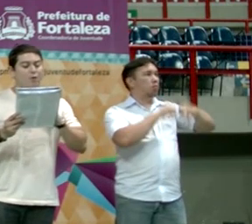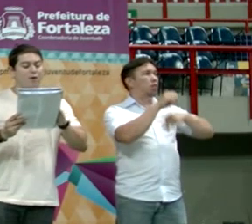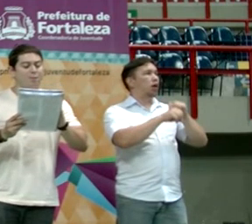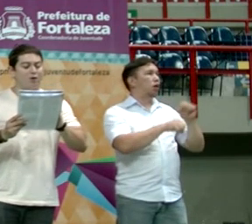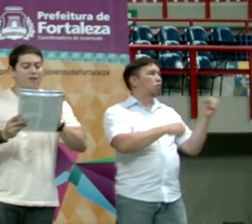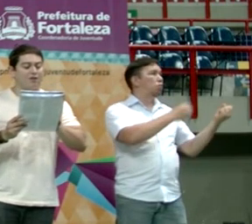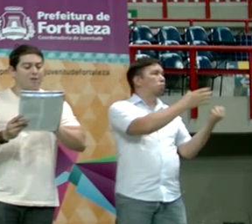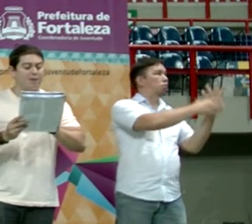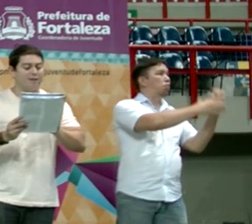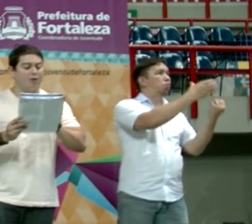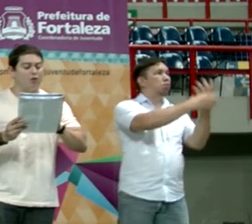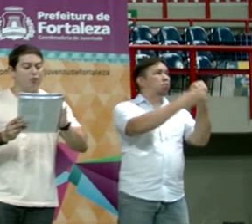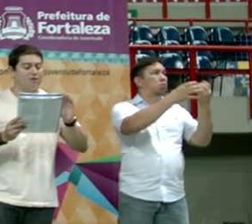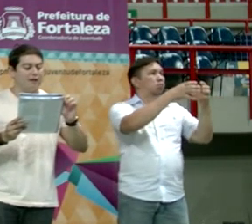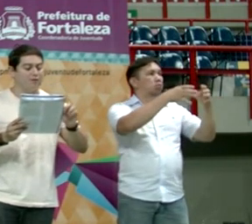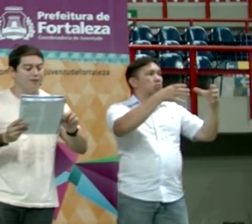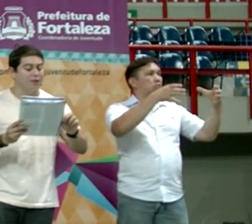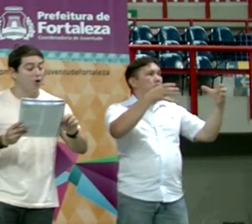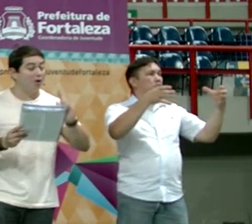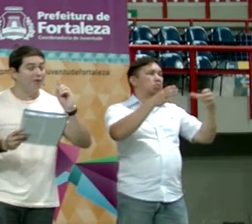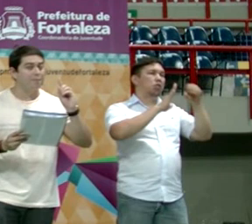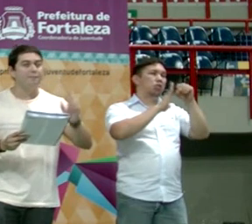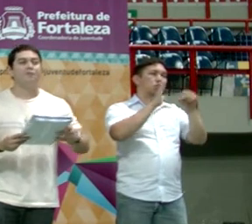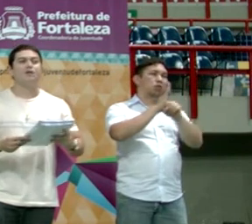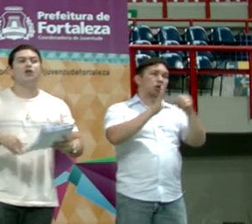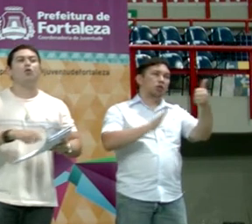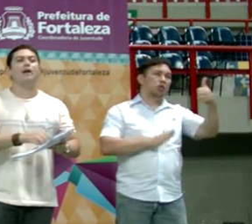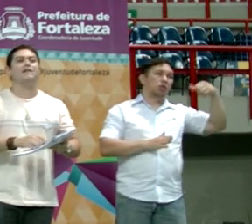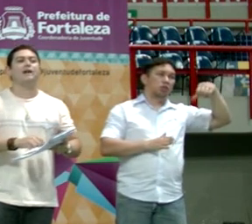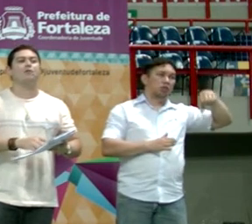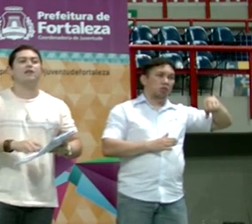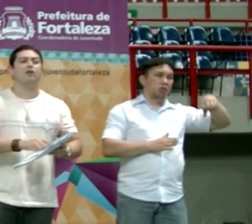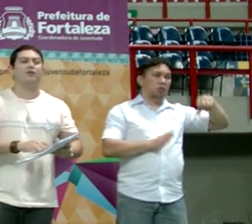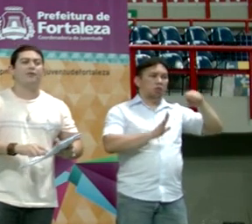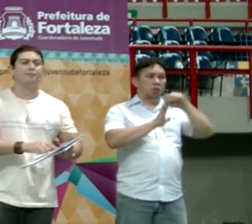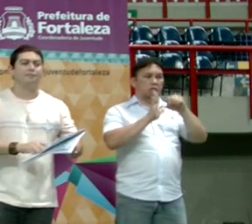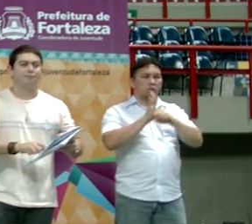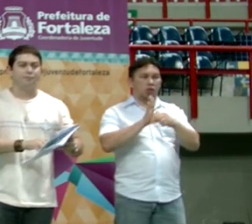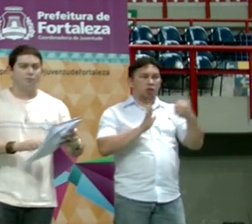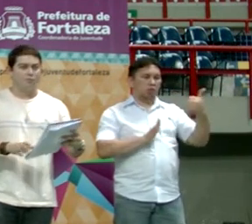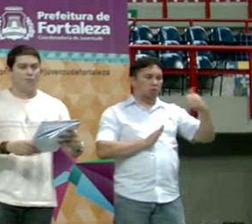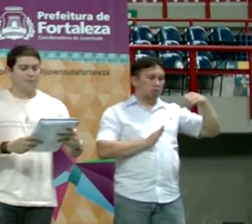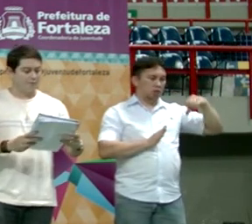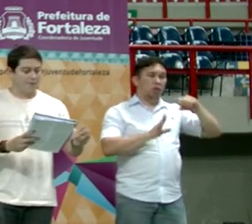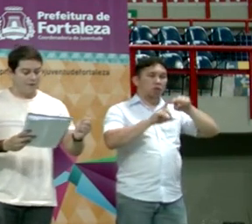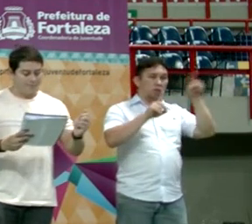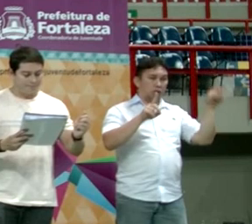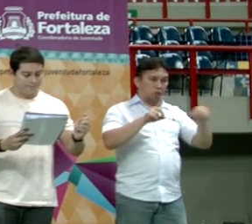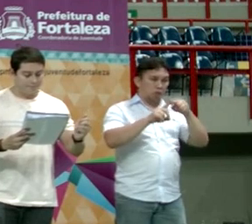seu consequente processo de expansão ao longo do século XIX, circula aí século XIX.